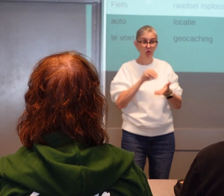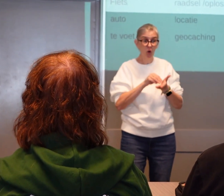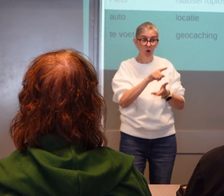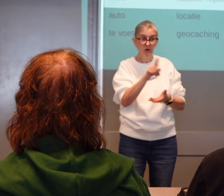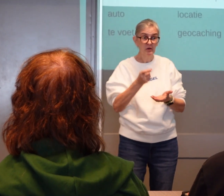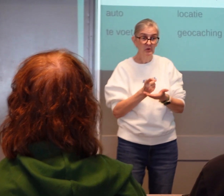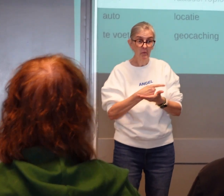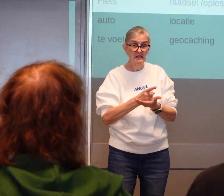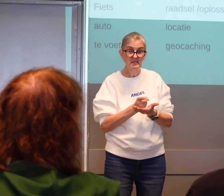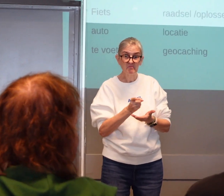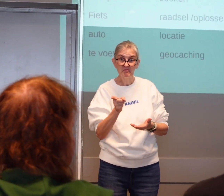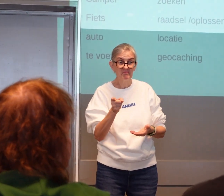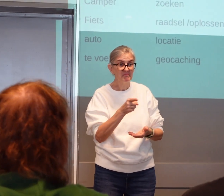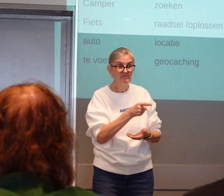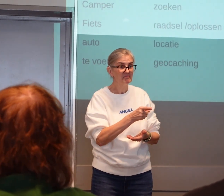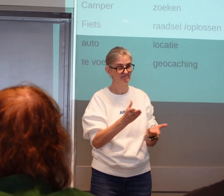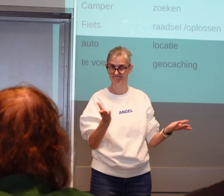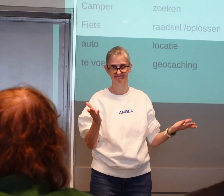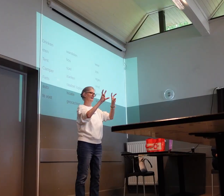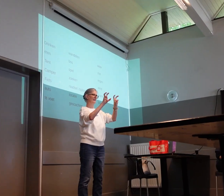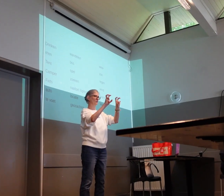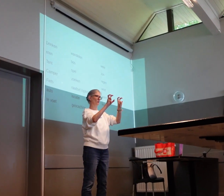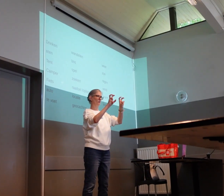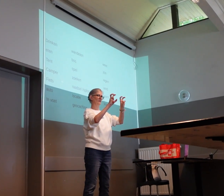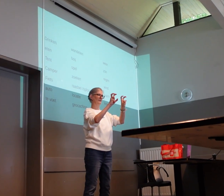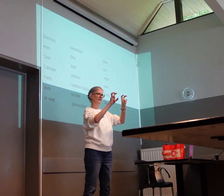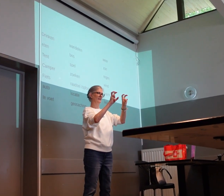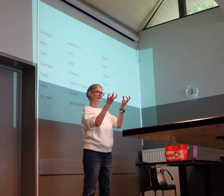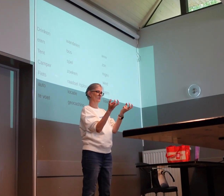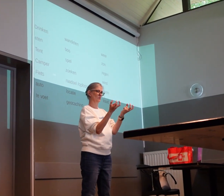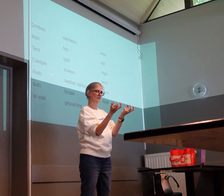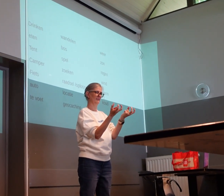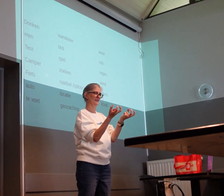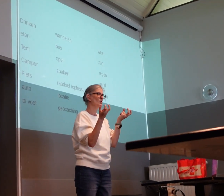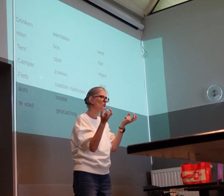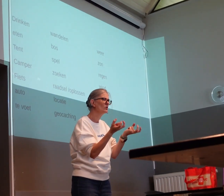te spreken of uit de beelden eigenlijk superleuk en supergaaf dat ze dit doen